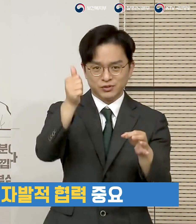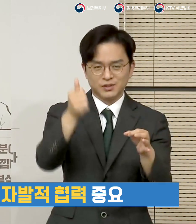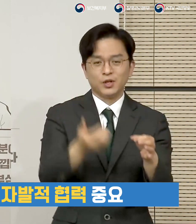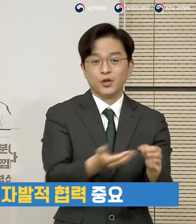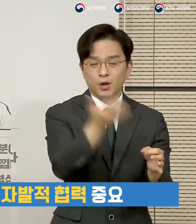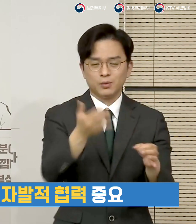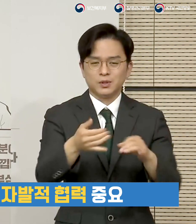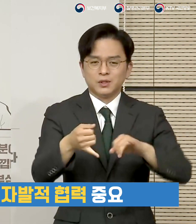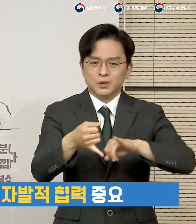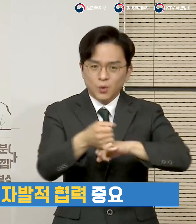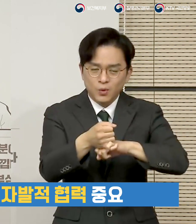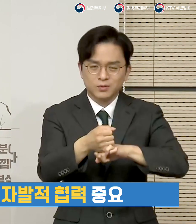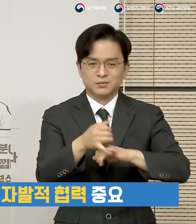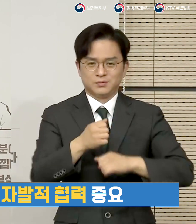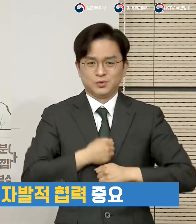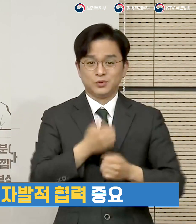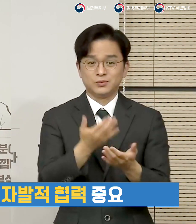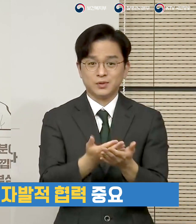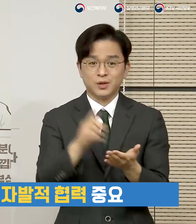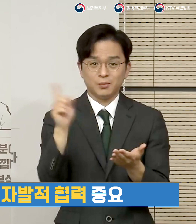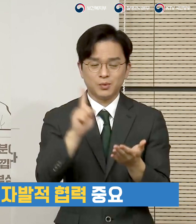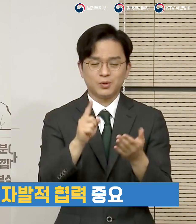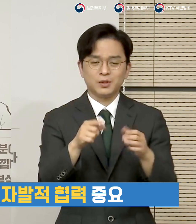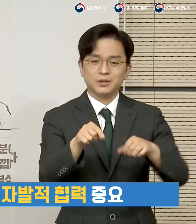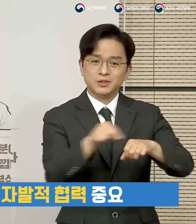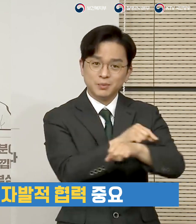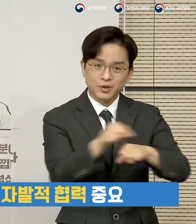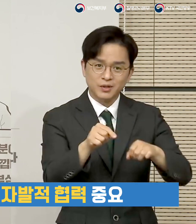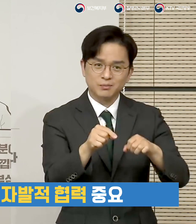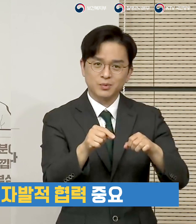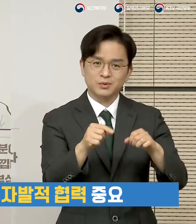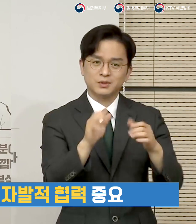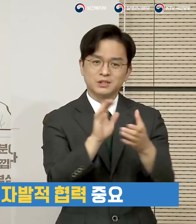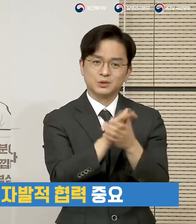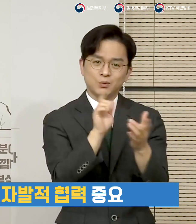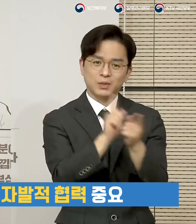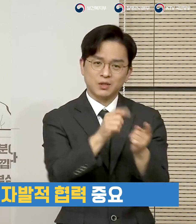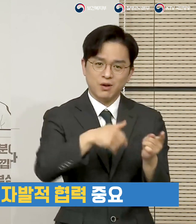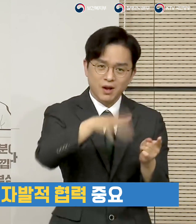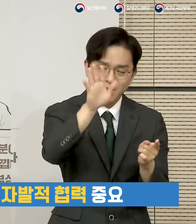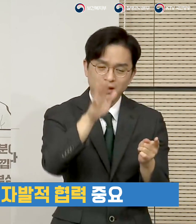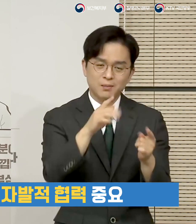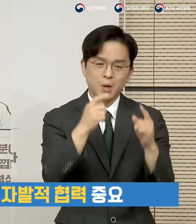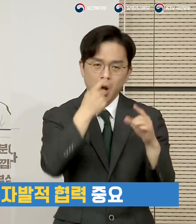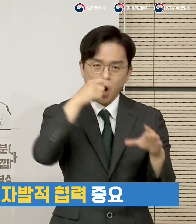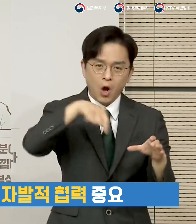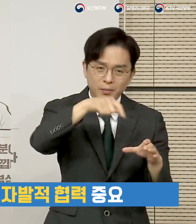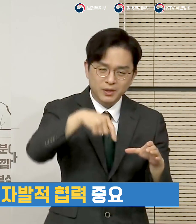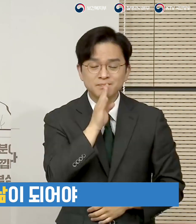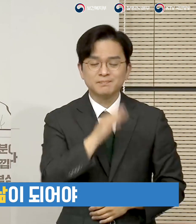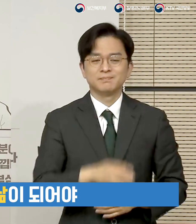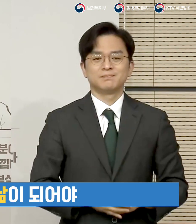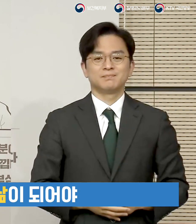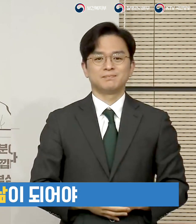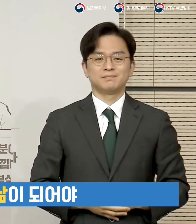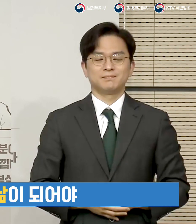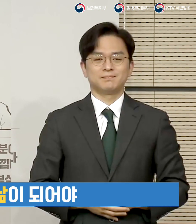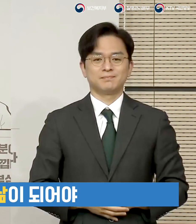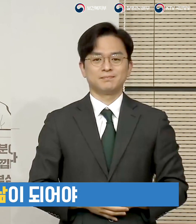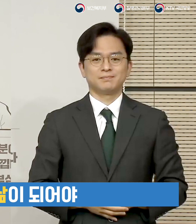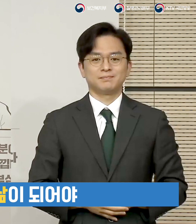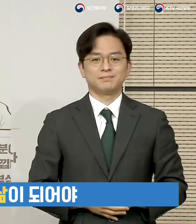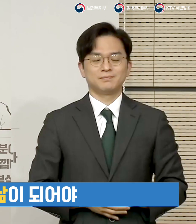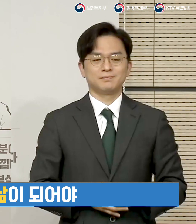모임은 자제해 주시고 방역 수칙을 지키기 힘든 상황의 소규모 모임은 취소해 주실 것을 요청드립니다.